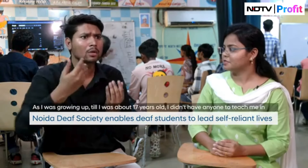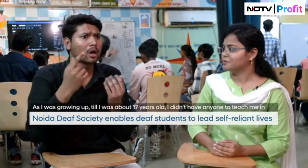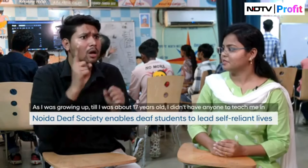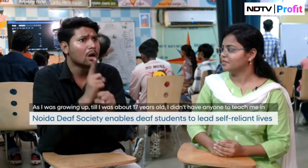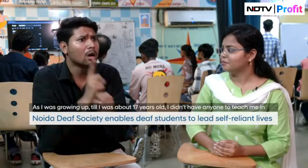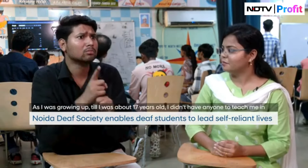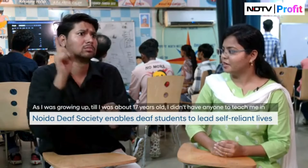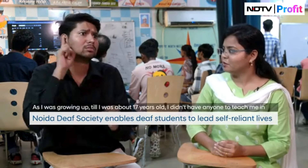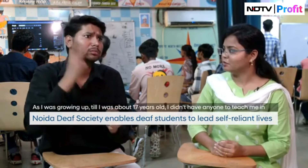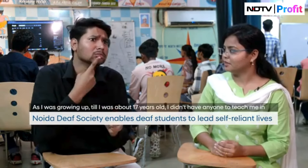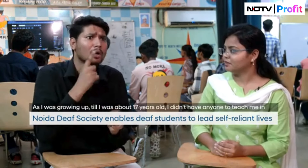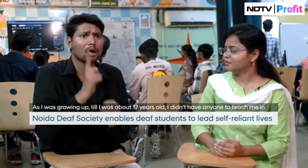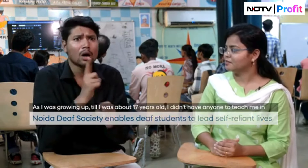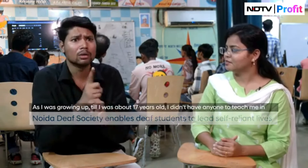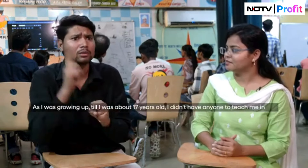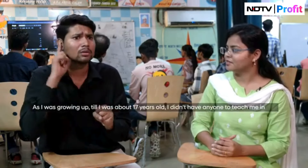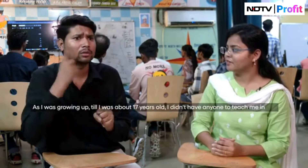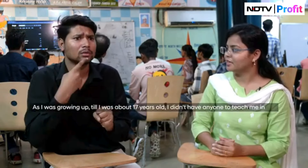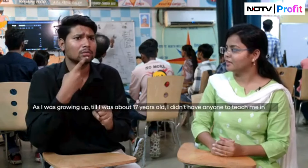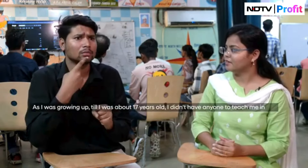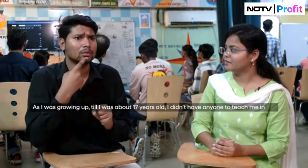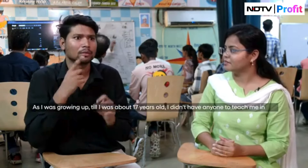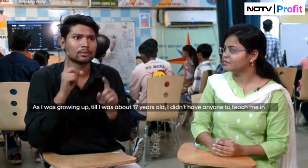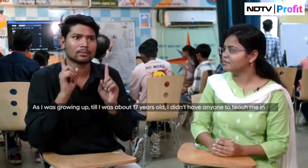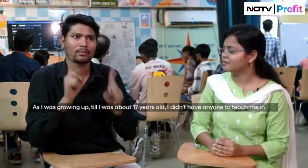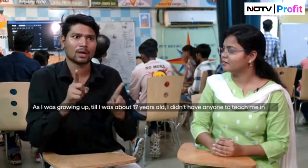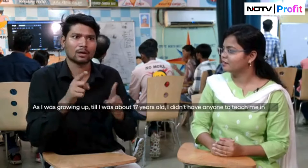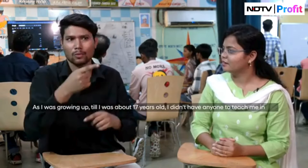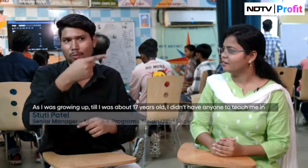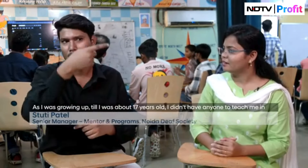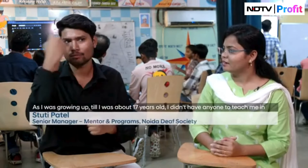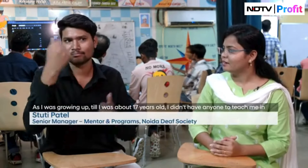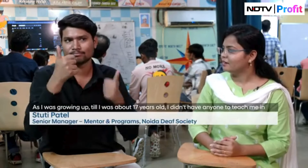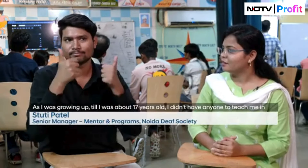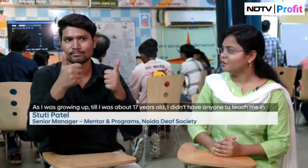बचपन से बड़े होते तक 17 इयर्स तक